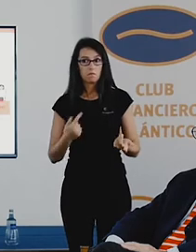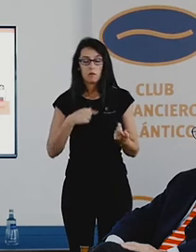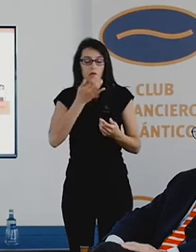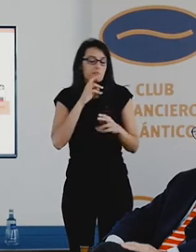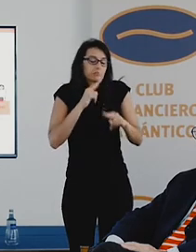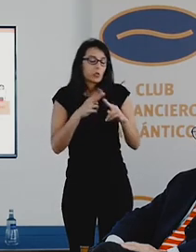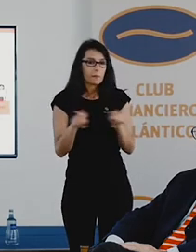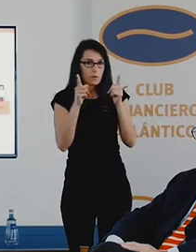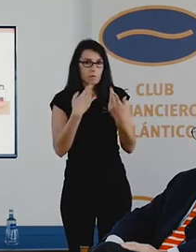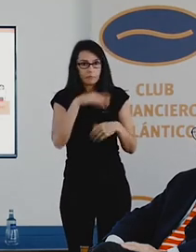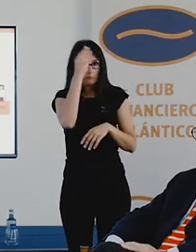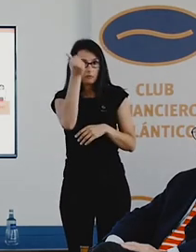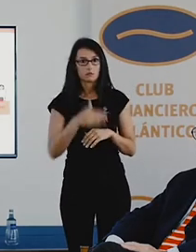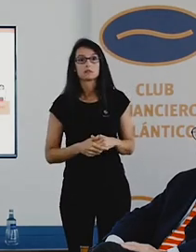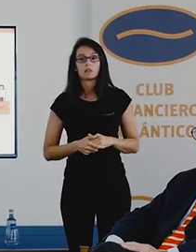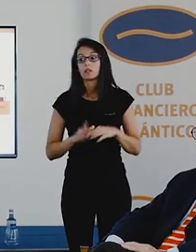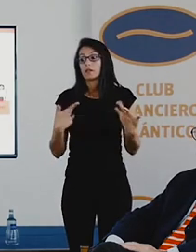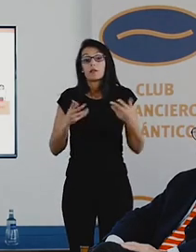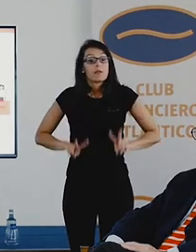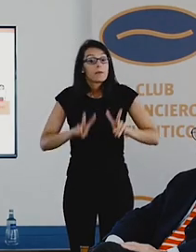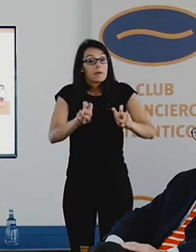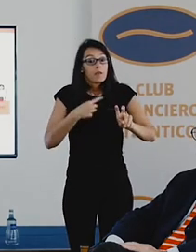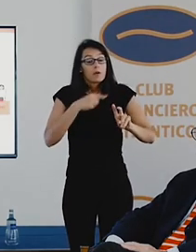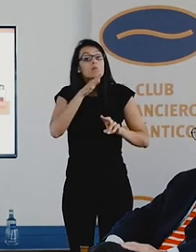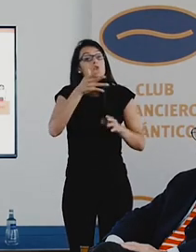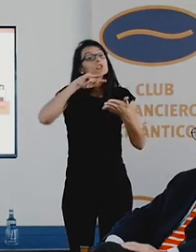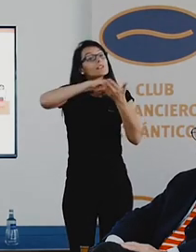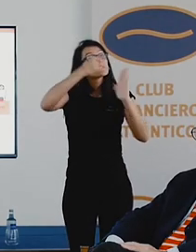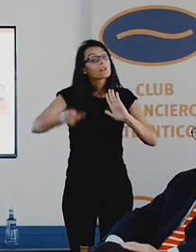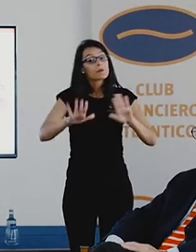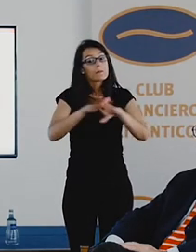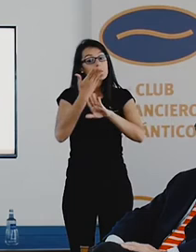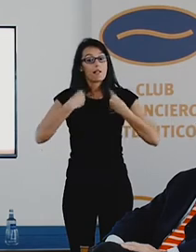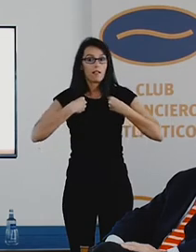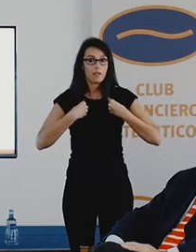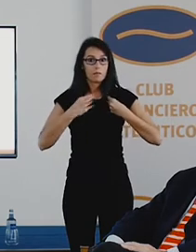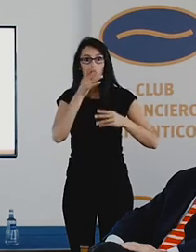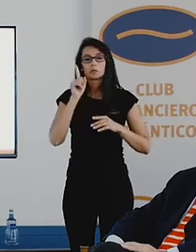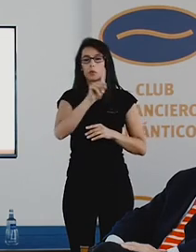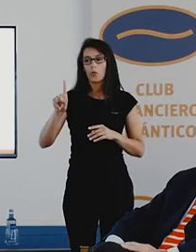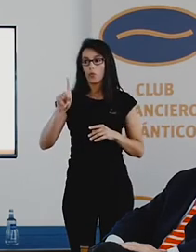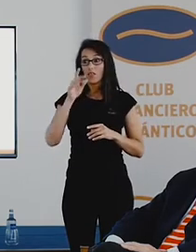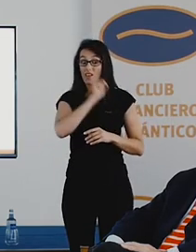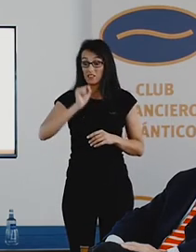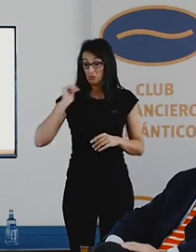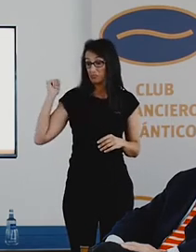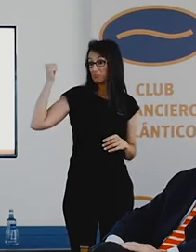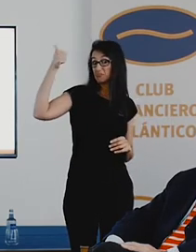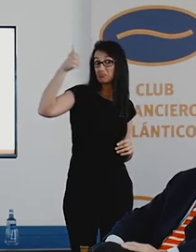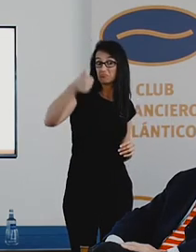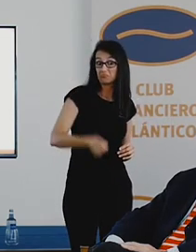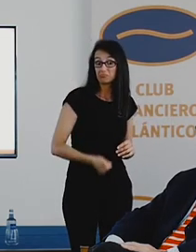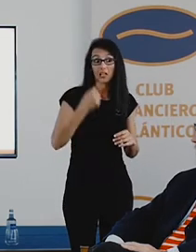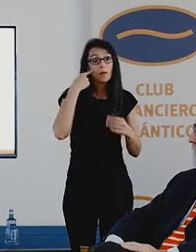es. Bueno, eso es nuestro principio. Por eso nos llamamos Tecnología para la Vida y por eso llevamos tantos años, ahí tenéis un poco